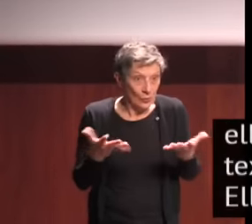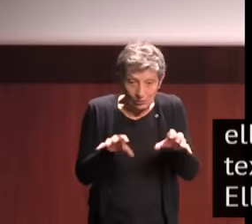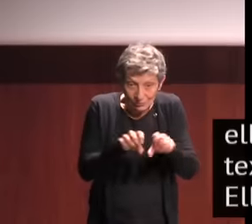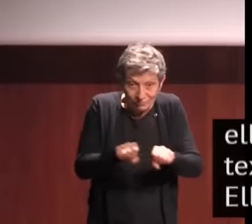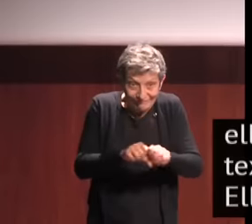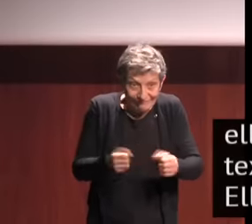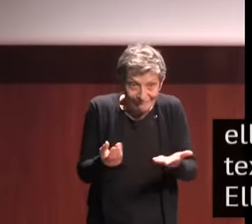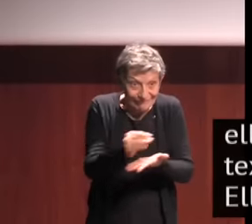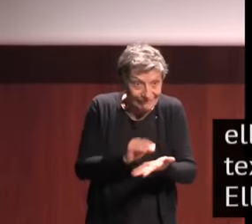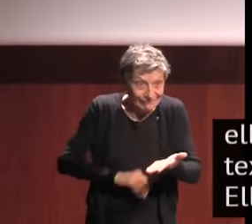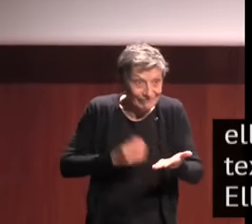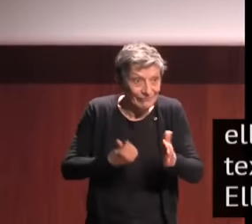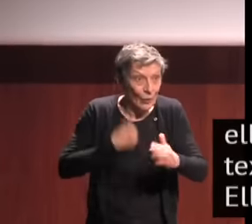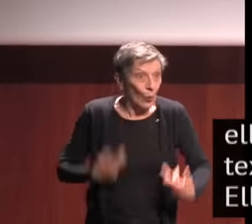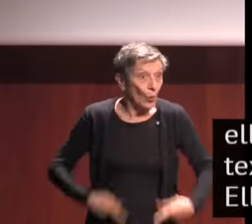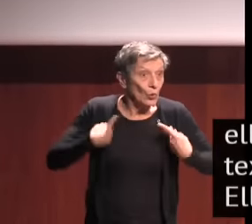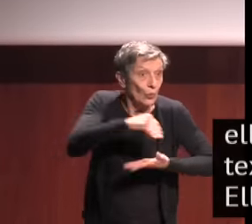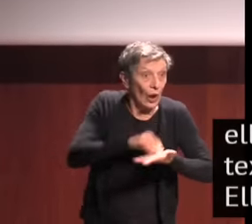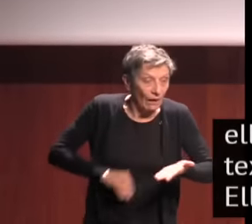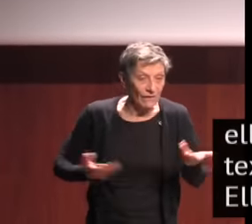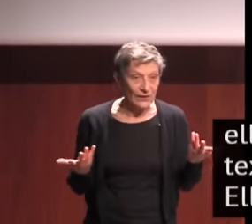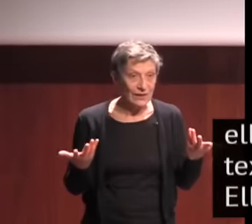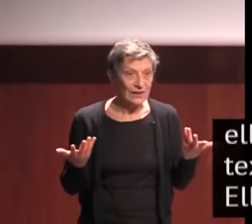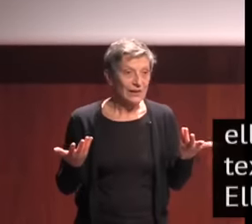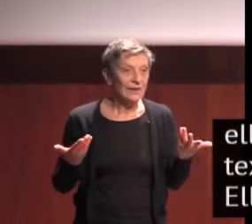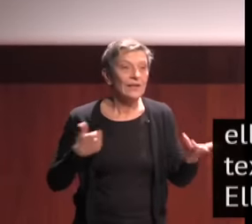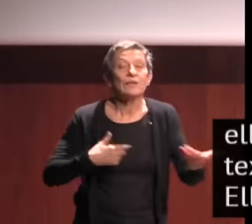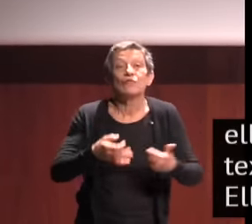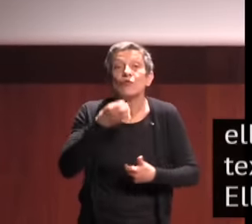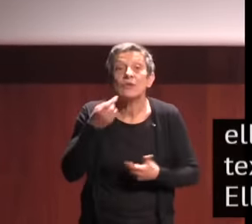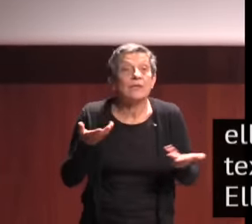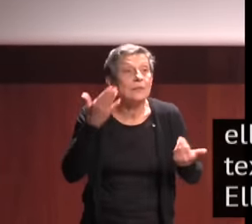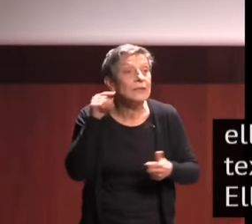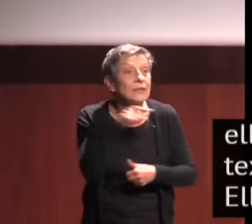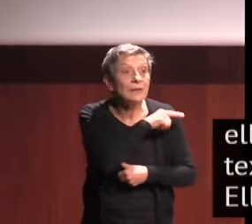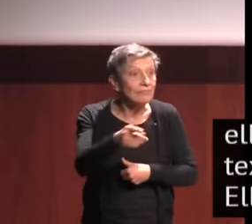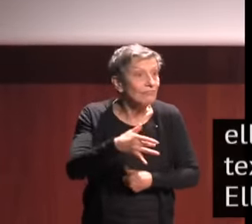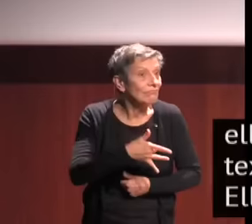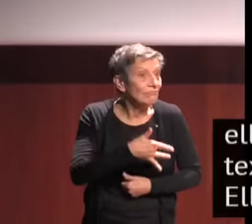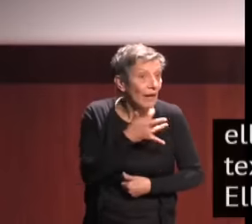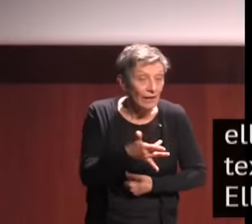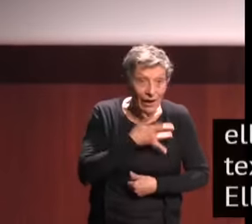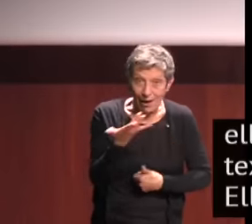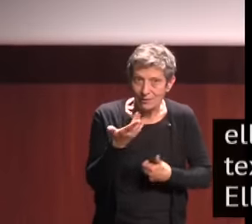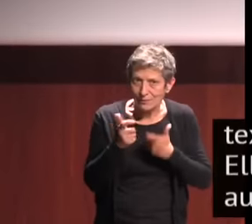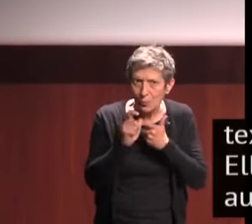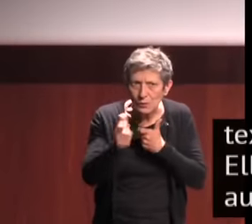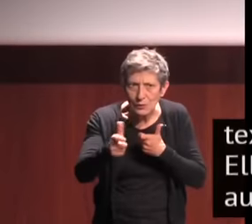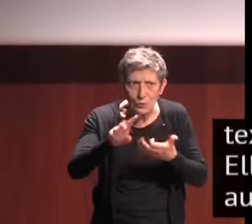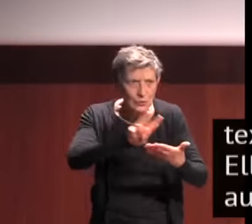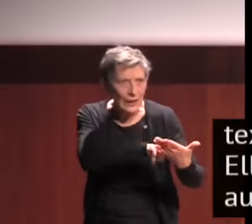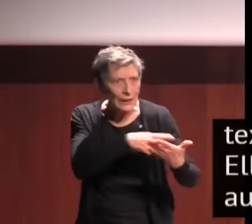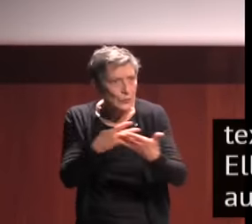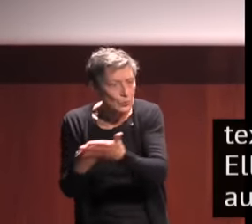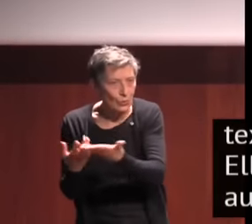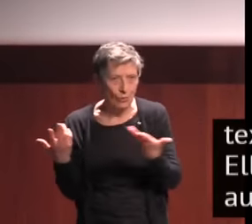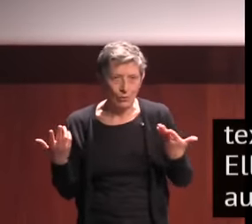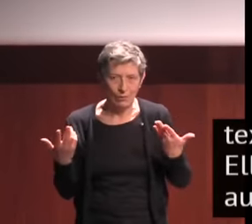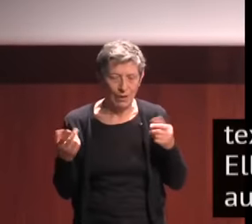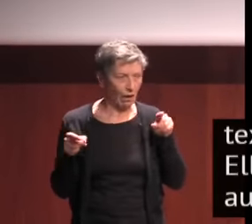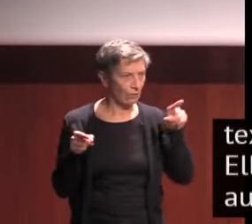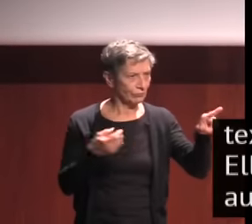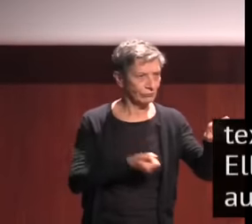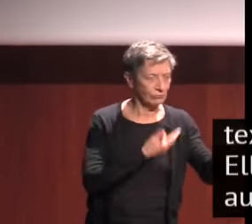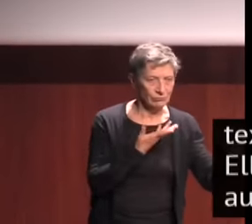autobiographie. Et je dis ça pour celles qui s'intéressent au processus même des traductions entre deux langues à modalités si